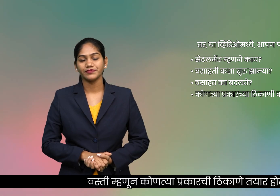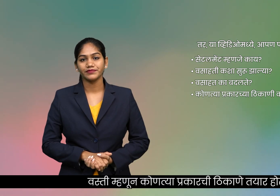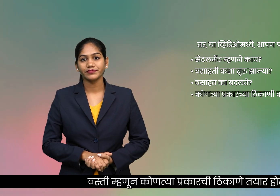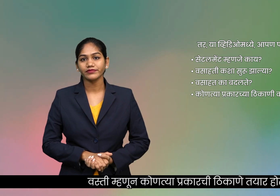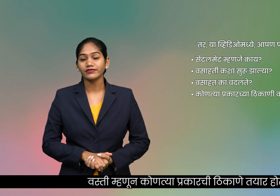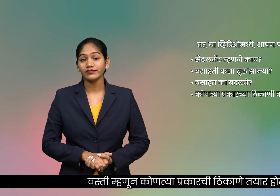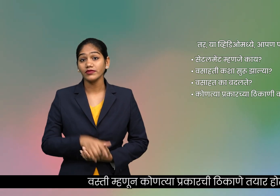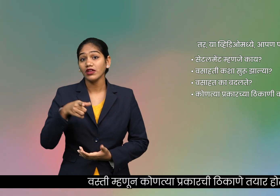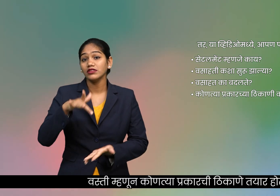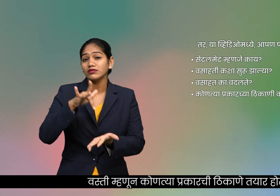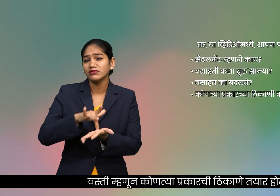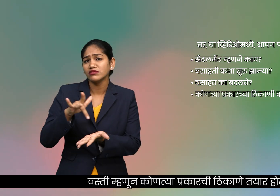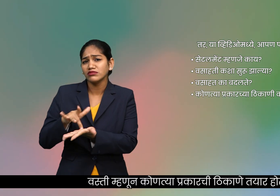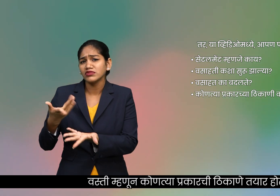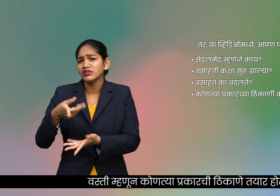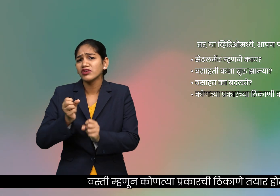वस्ती म्हणून कोणत्या प्रकारची ठिकाणे तयार होतात,